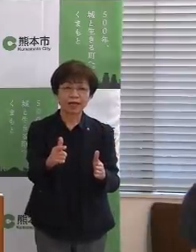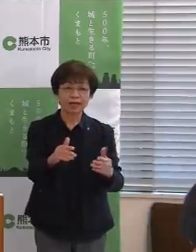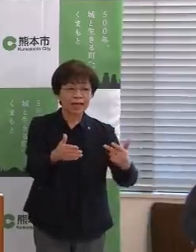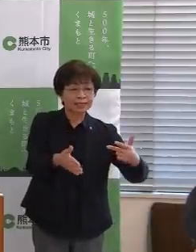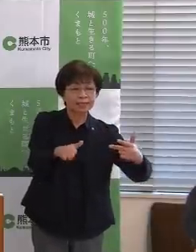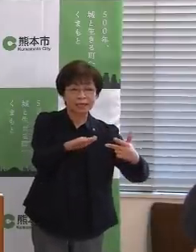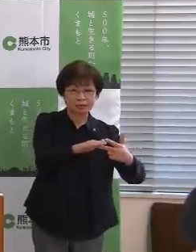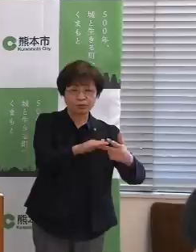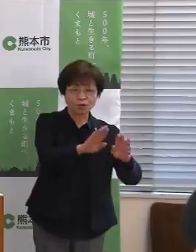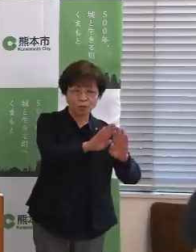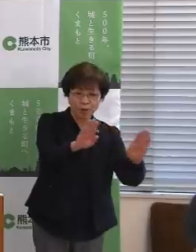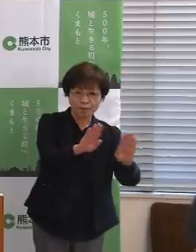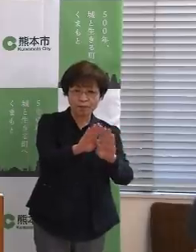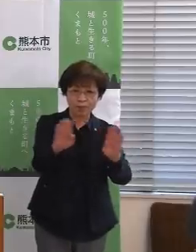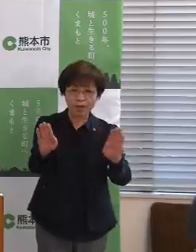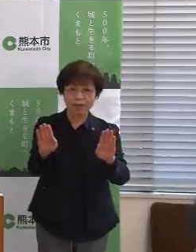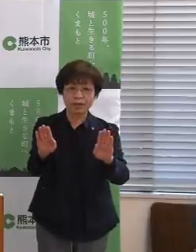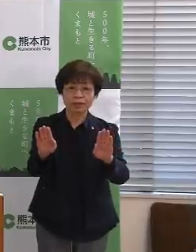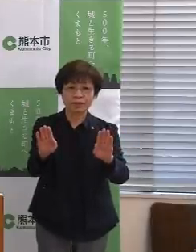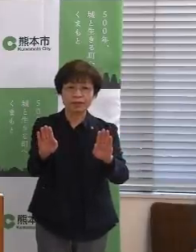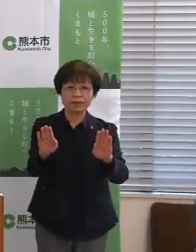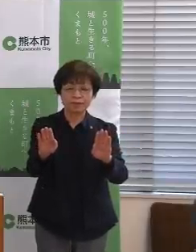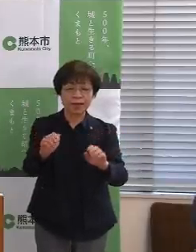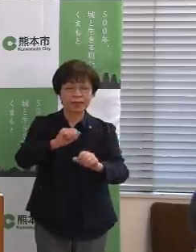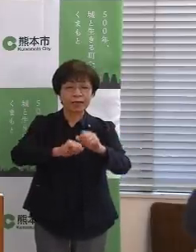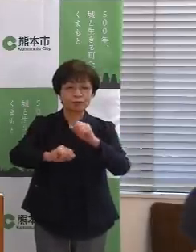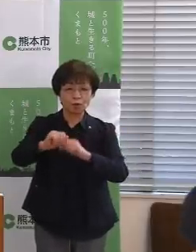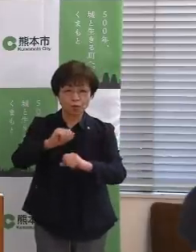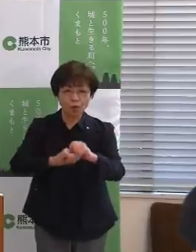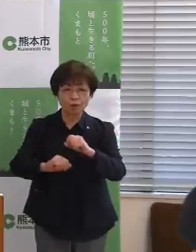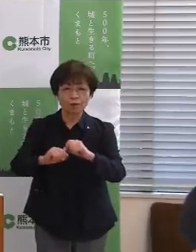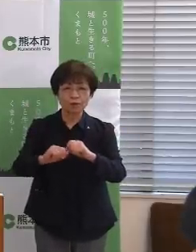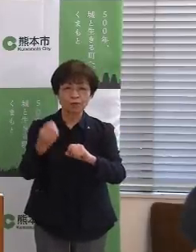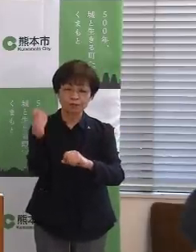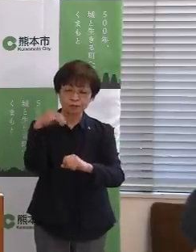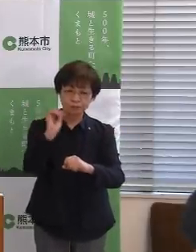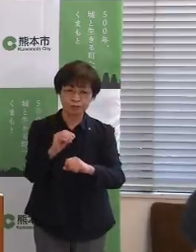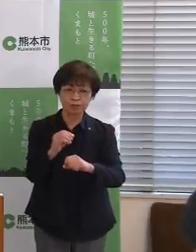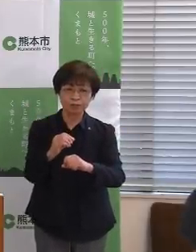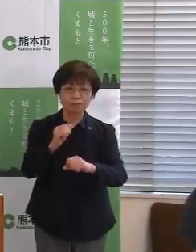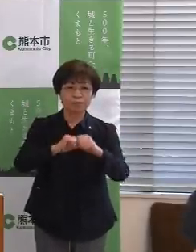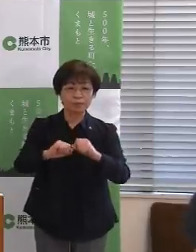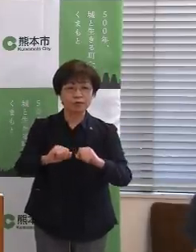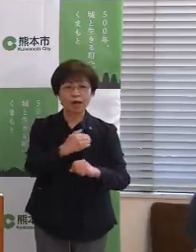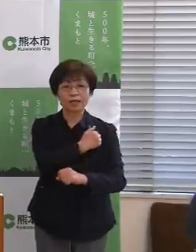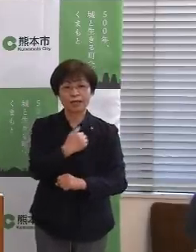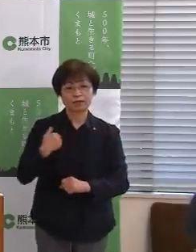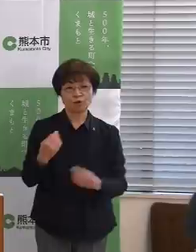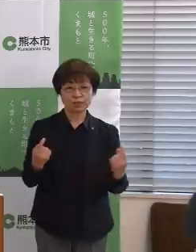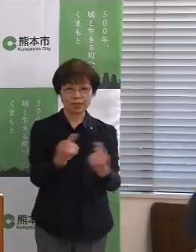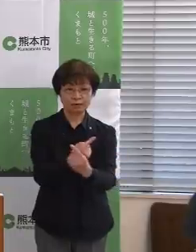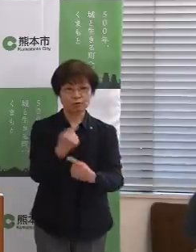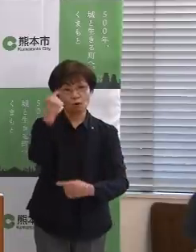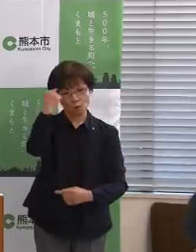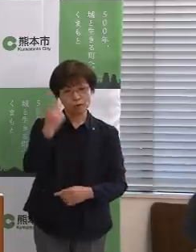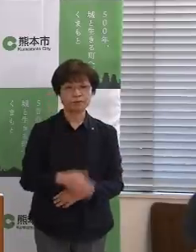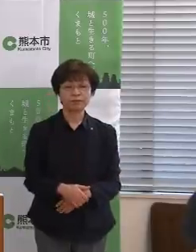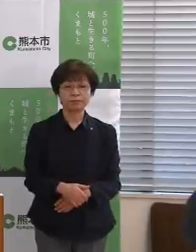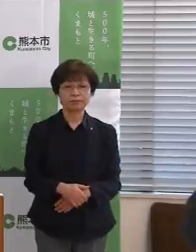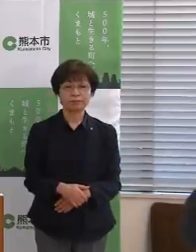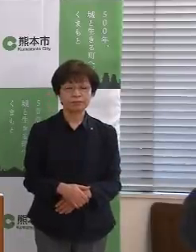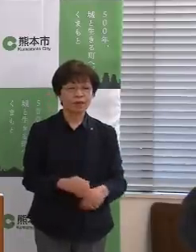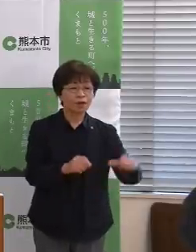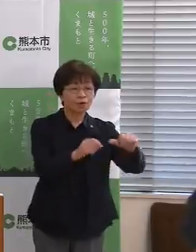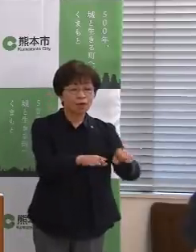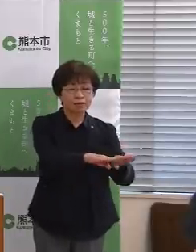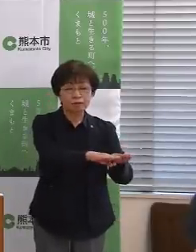を公開をしたりですね、いろいろな活動がですね元に戻すことが可能になります。ただここでゴールデンウィ